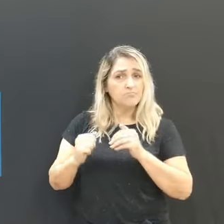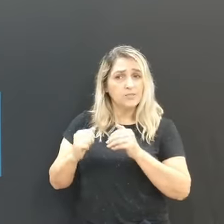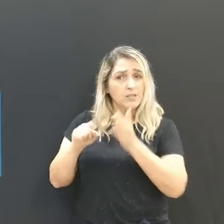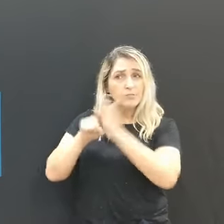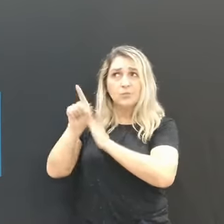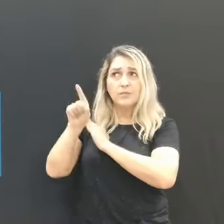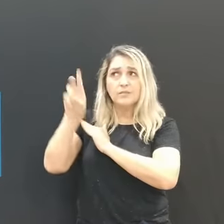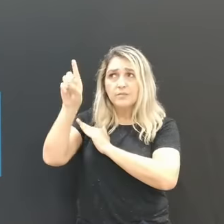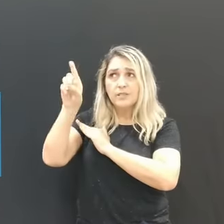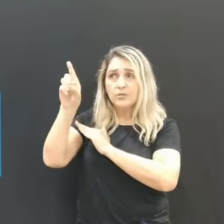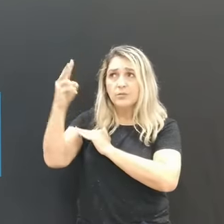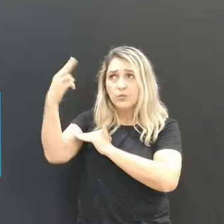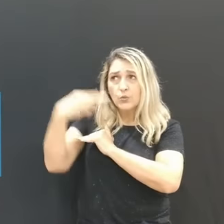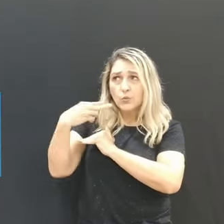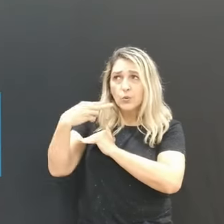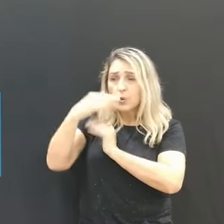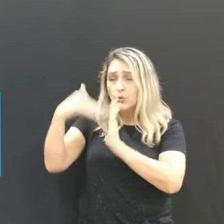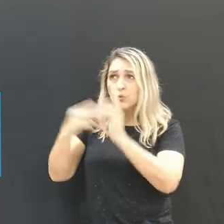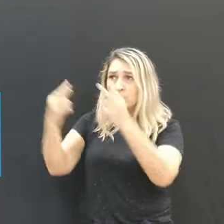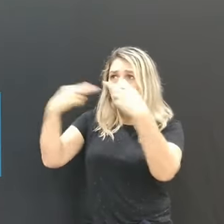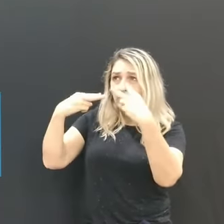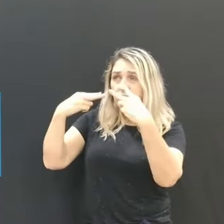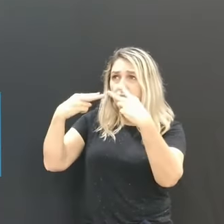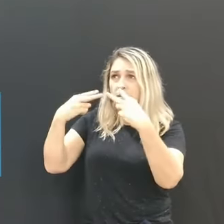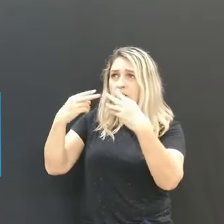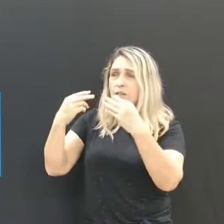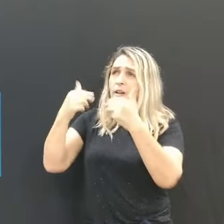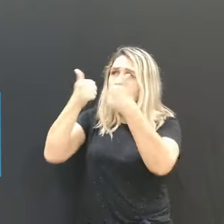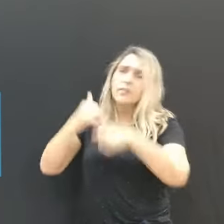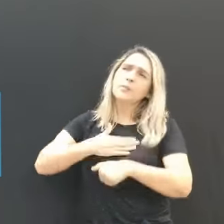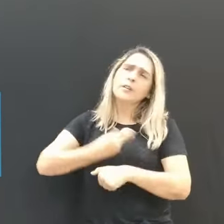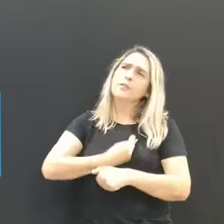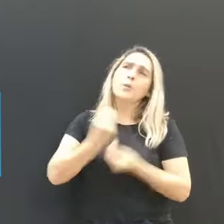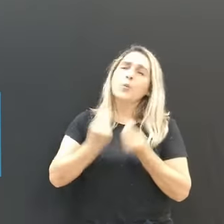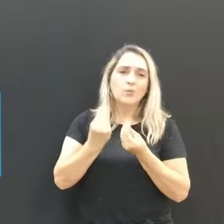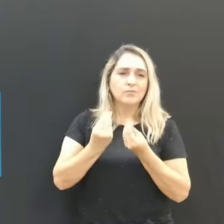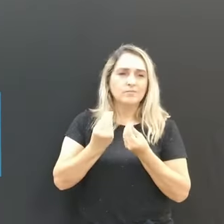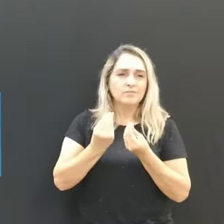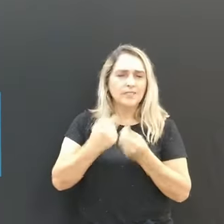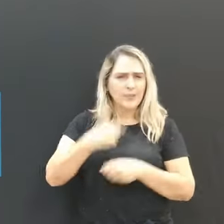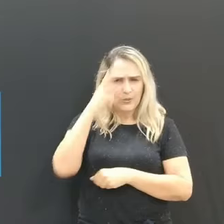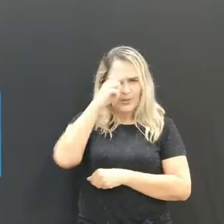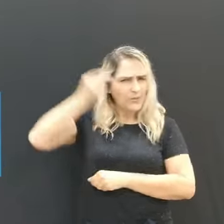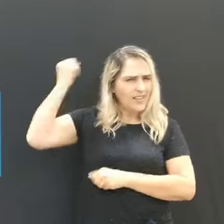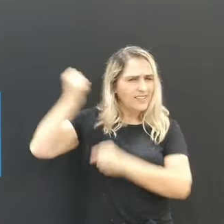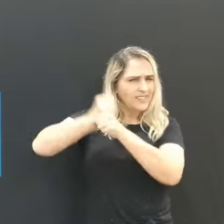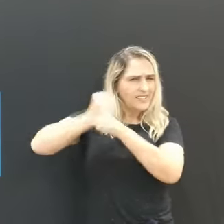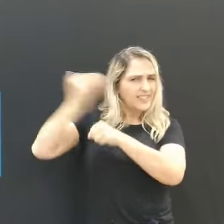tudo bem? Pergunte para o Senhor, Deus, como é que eu estou? Como está a minha vida? Eu preciso que o Senhor faça uma mudança em